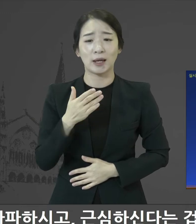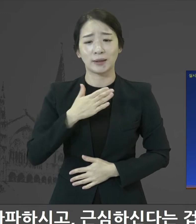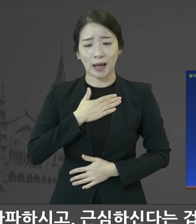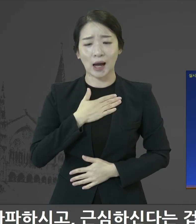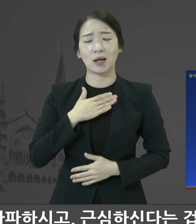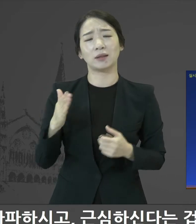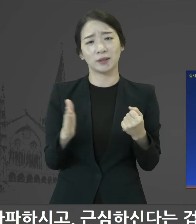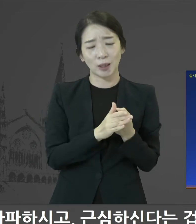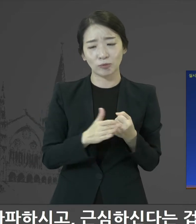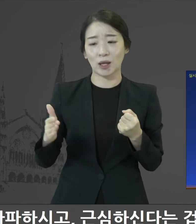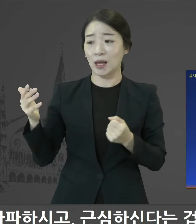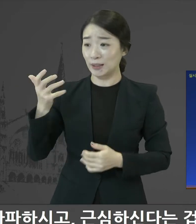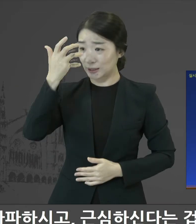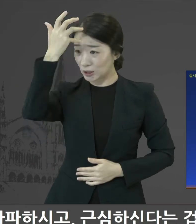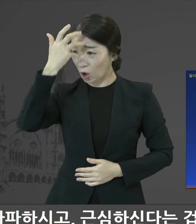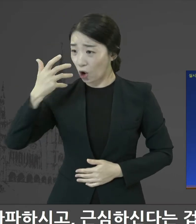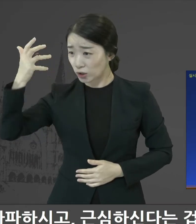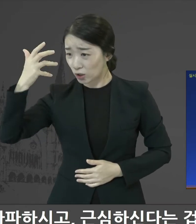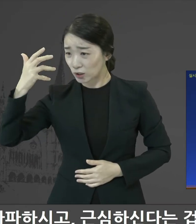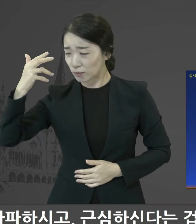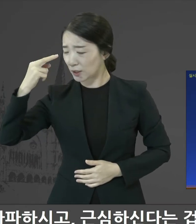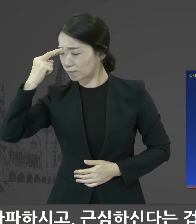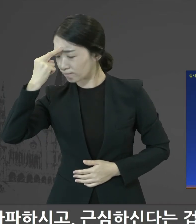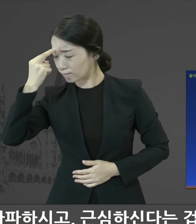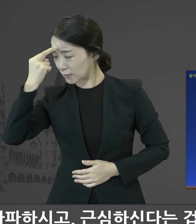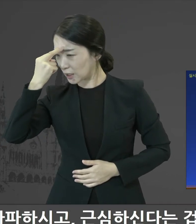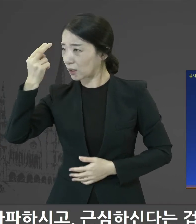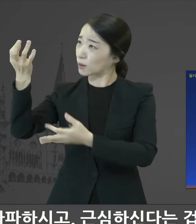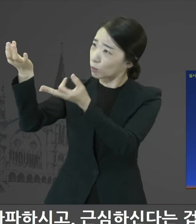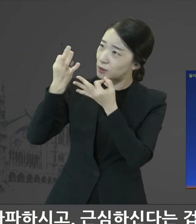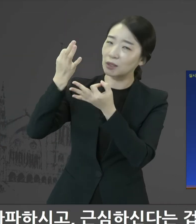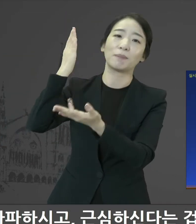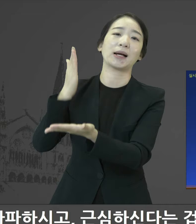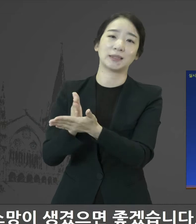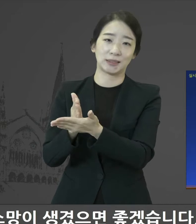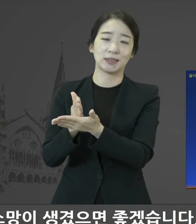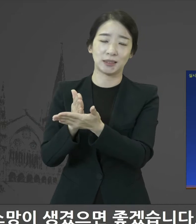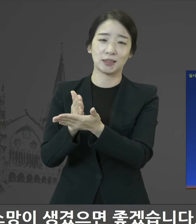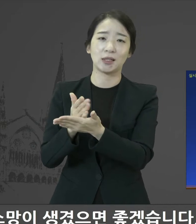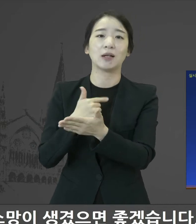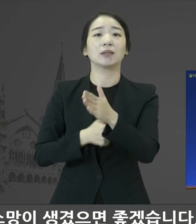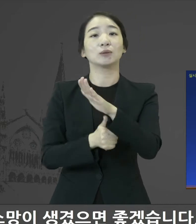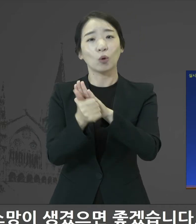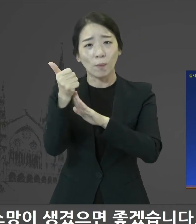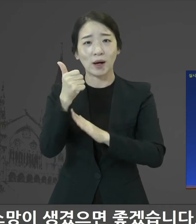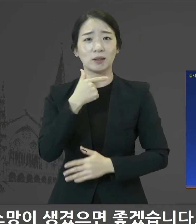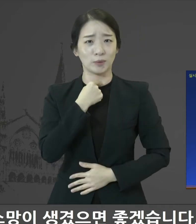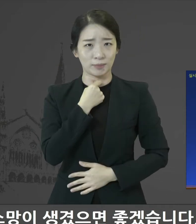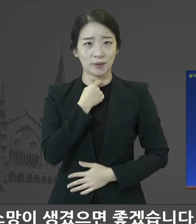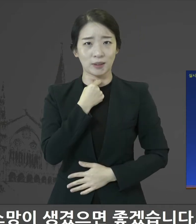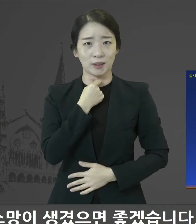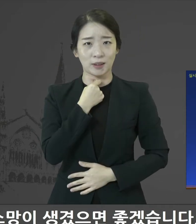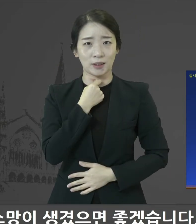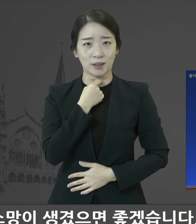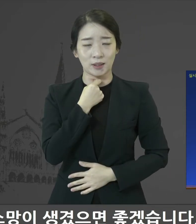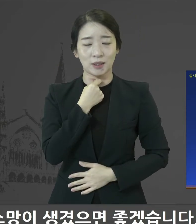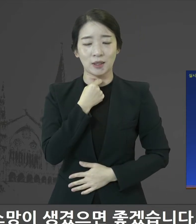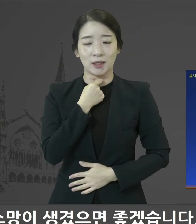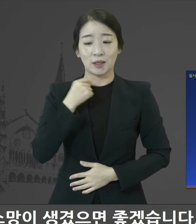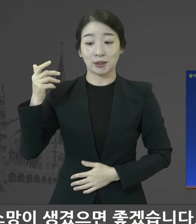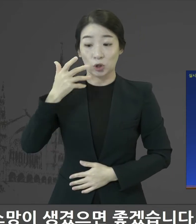때문에 근심하지 않기를 원합니다. 우리가 그 삶의 모습으로